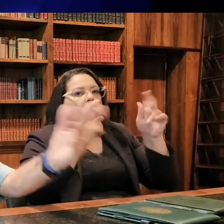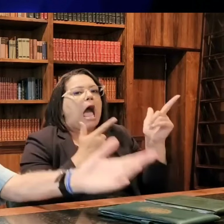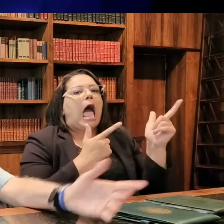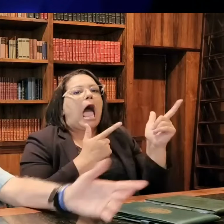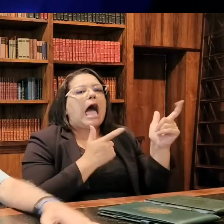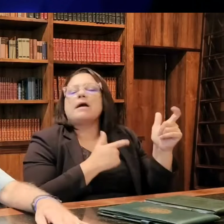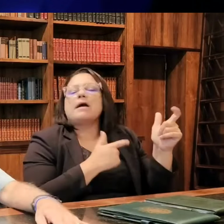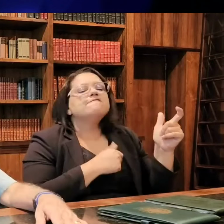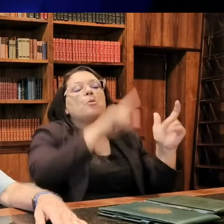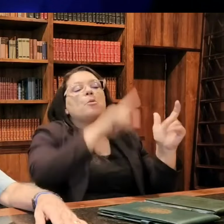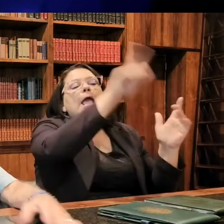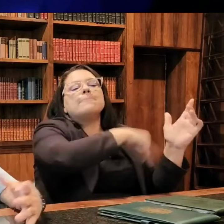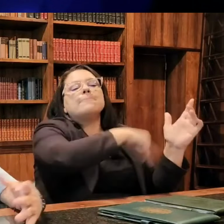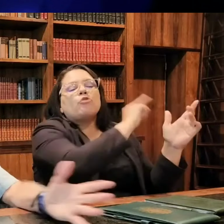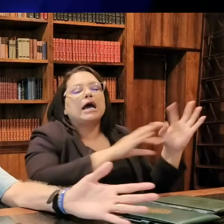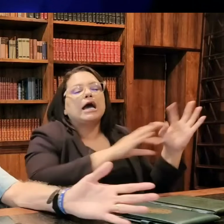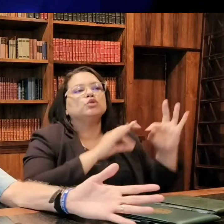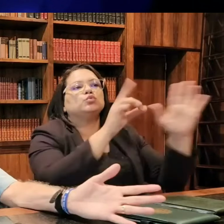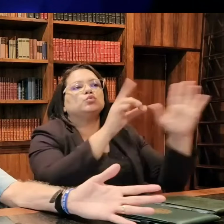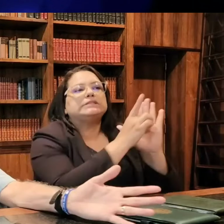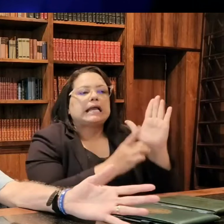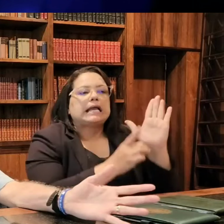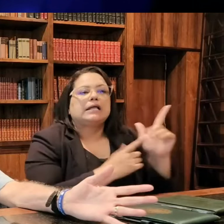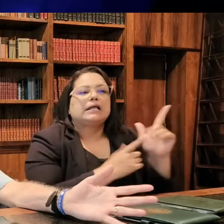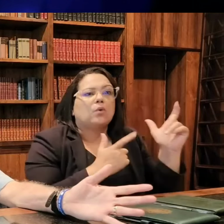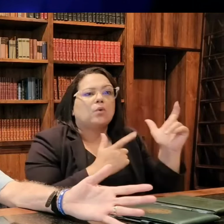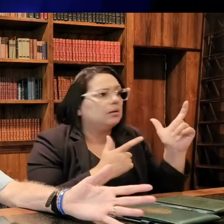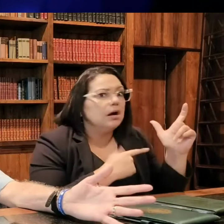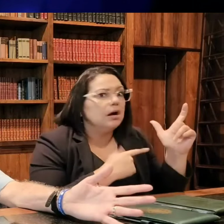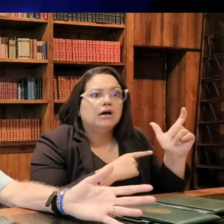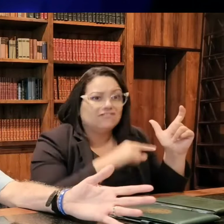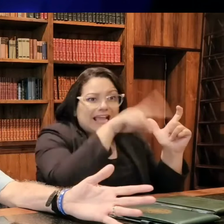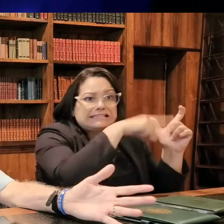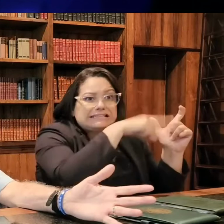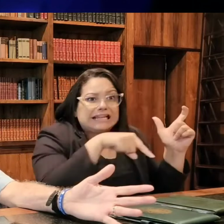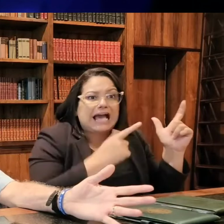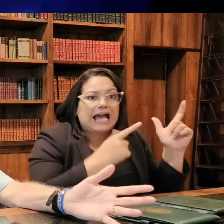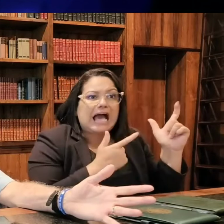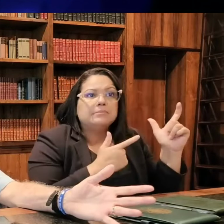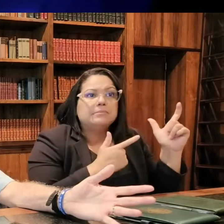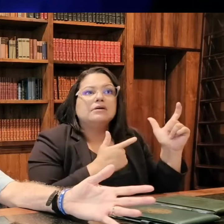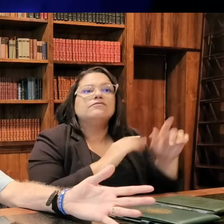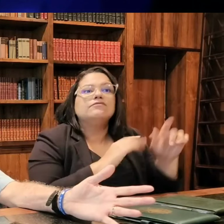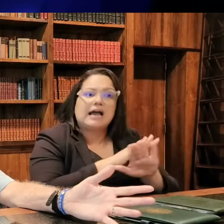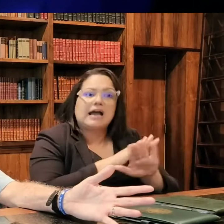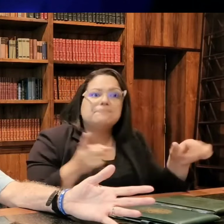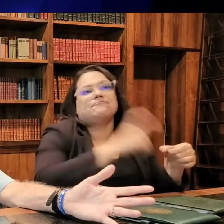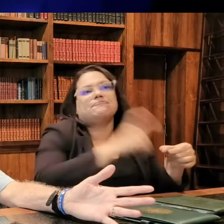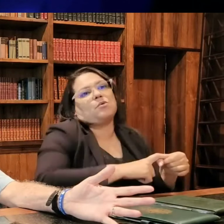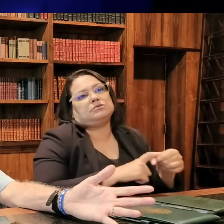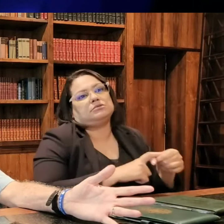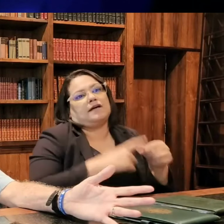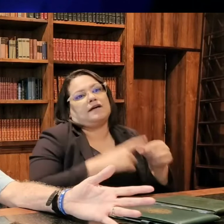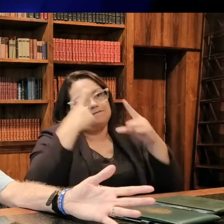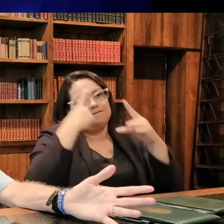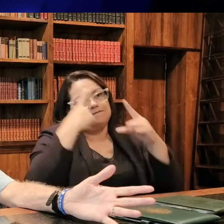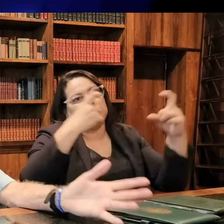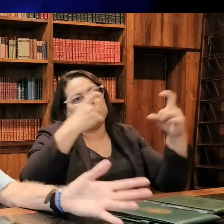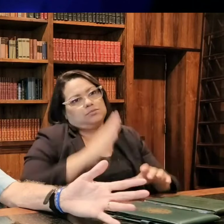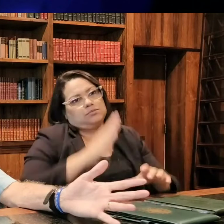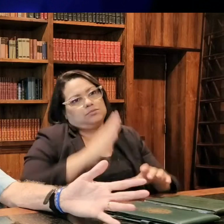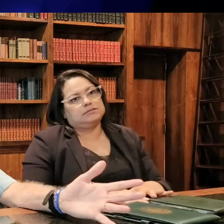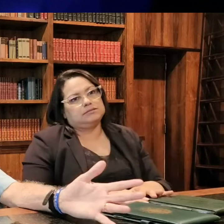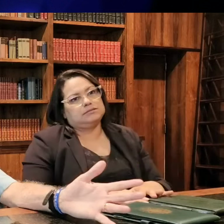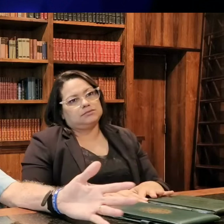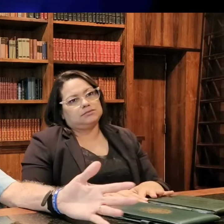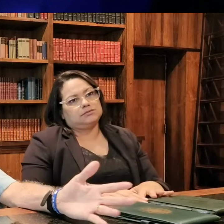abraçam a causa, a ideia do conservadorismo, né, ou direita, né, ou